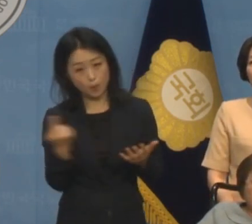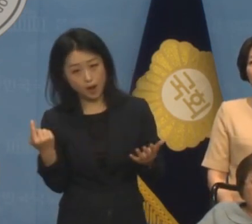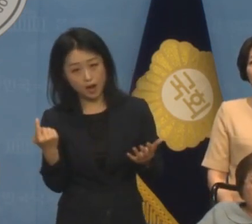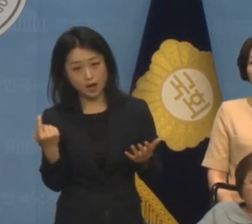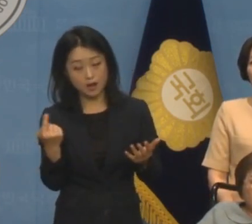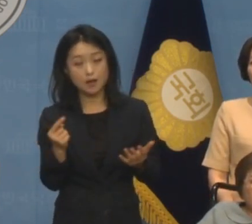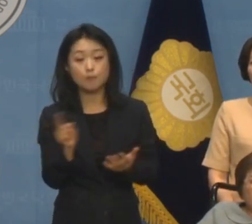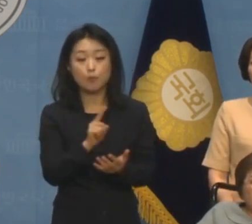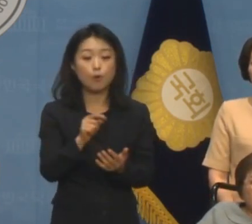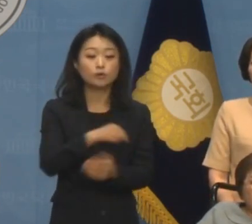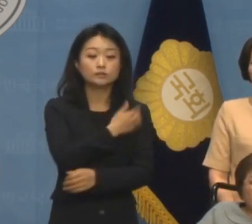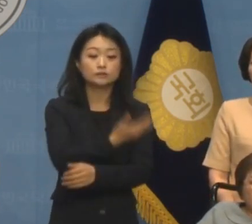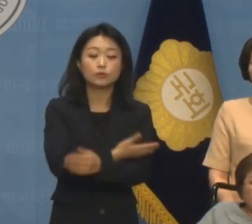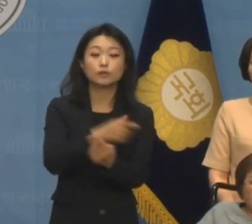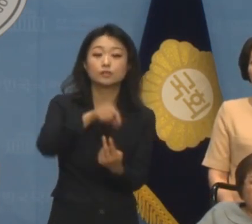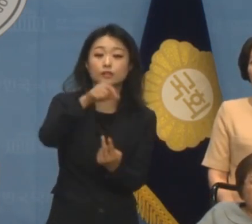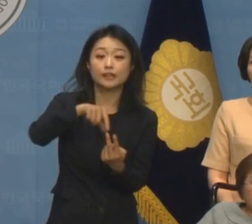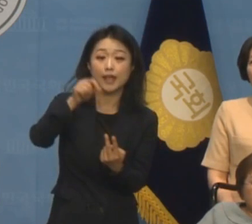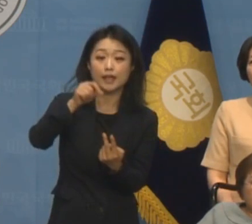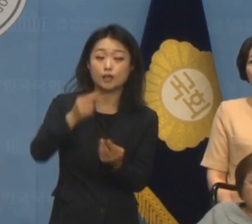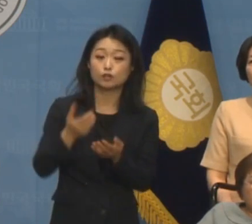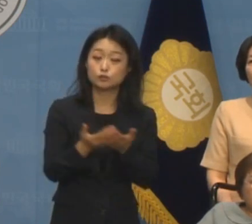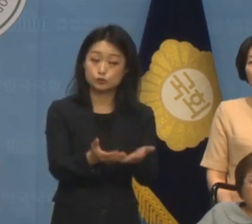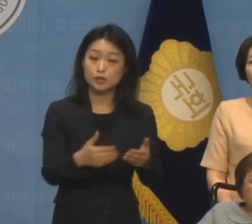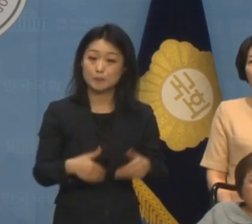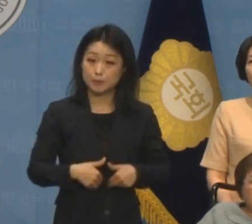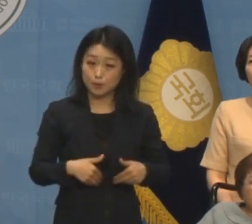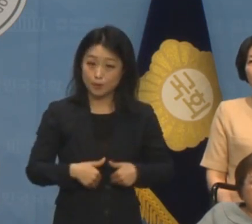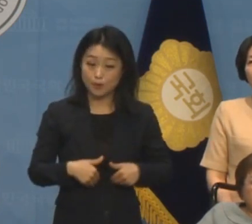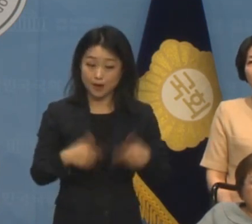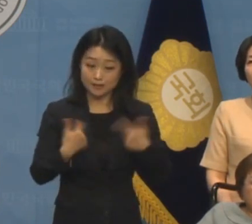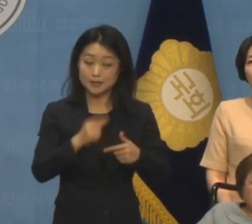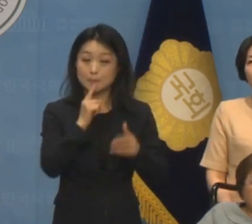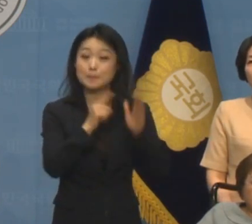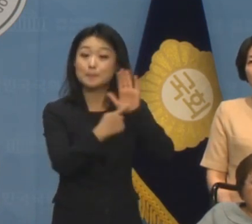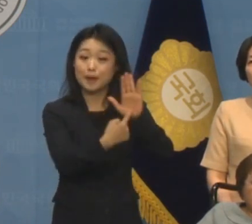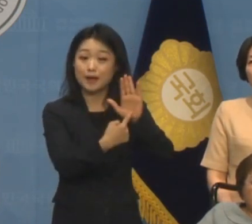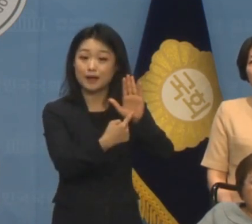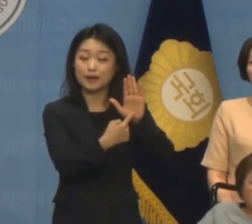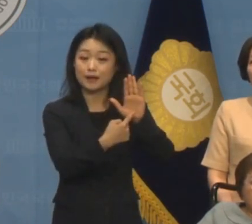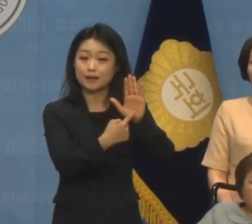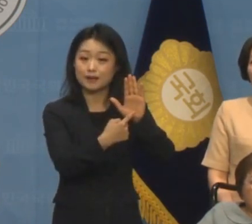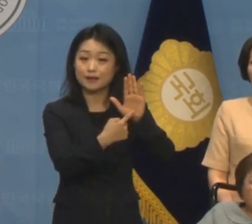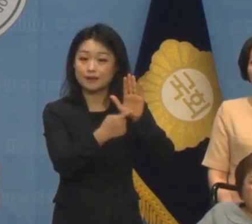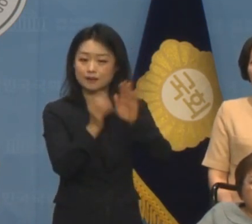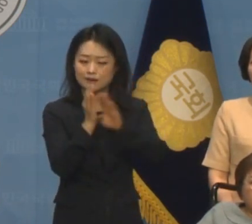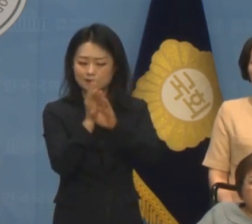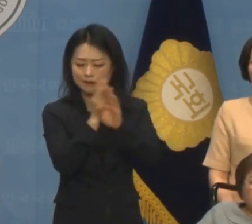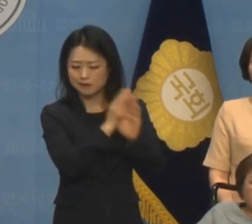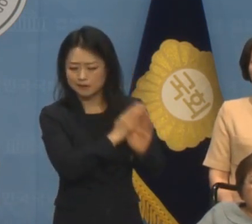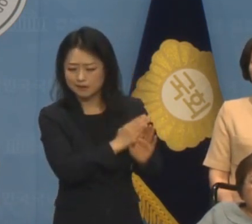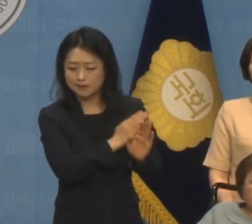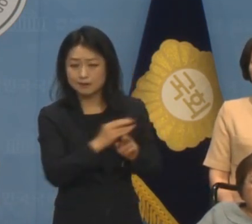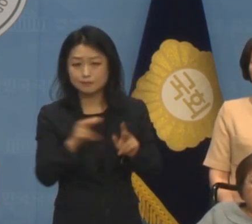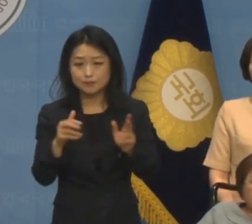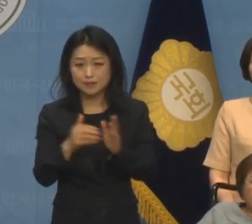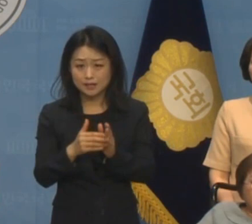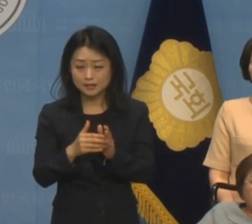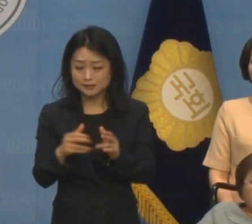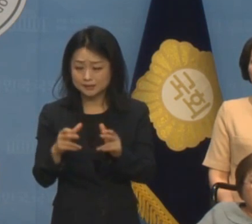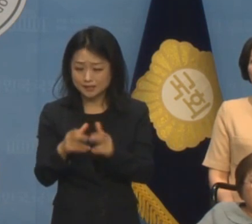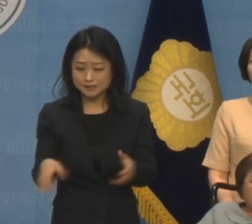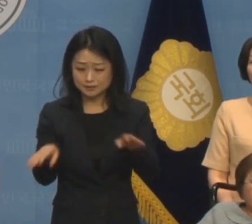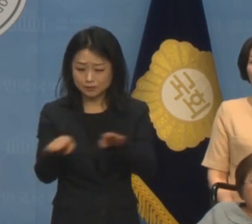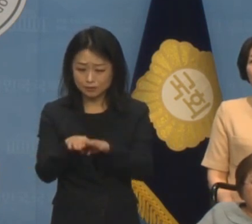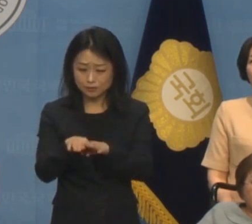나올지 선택권을 주는 것이 바람직하다고 줄곧 입장을 밝히고 있습니다. 그러나 수십 년 동안 시설에서만